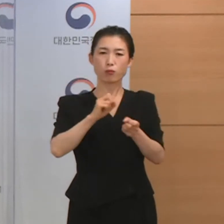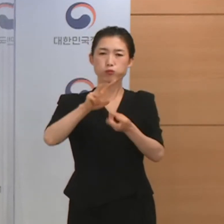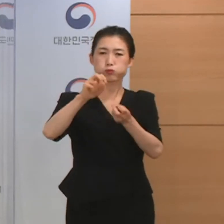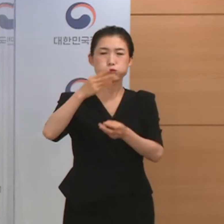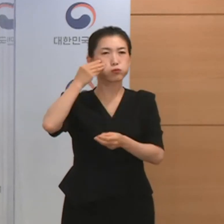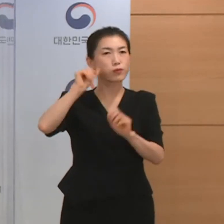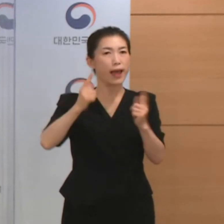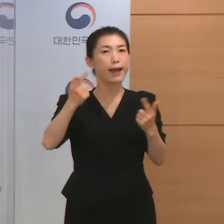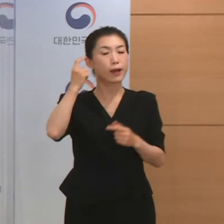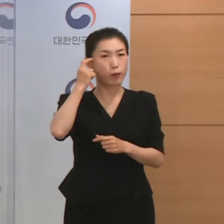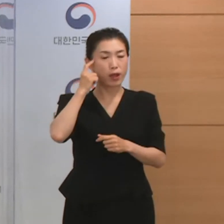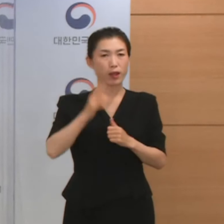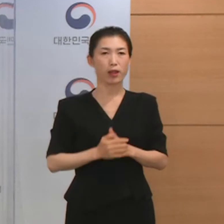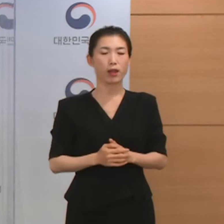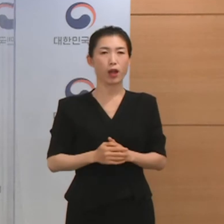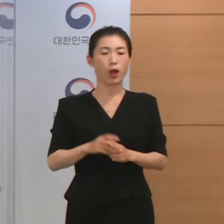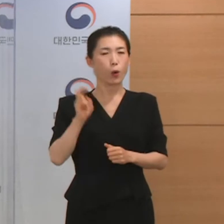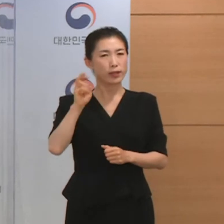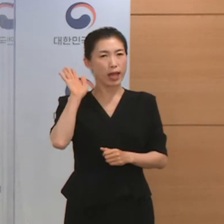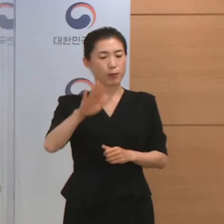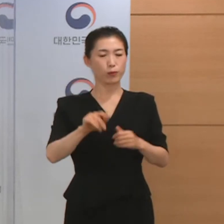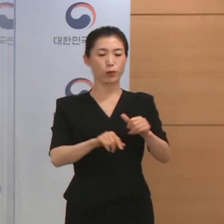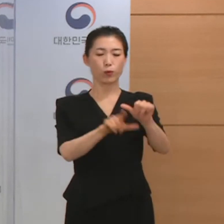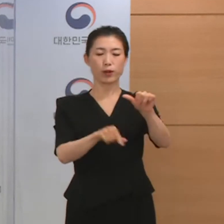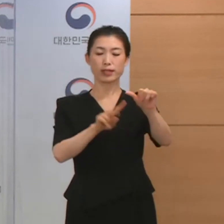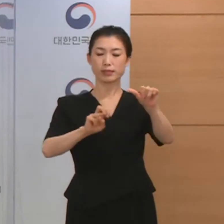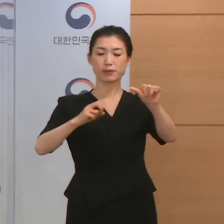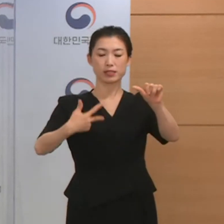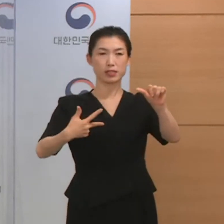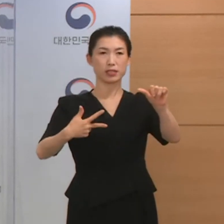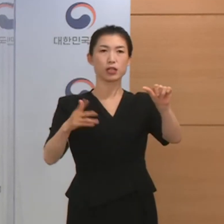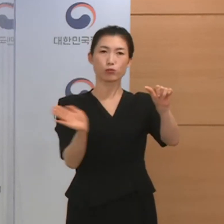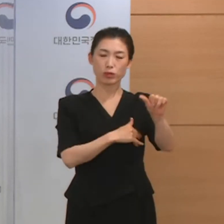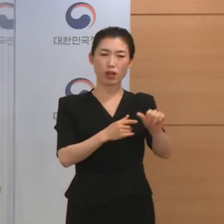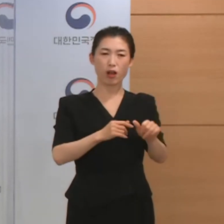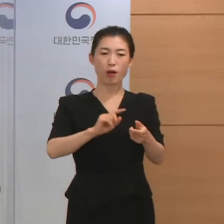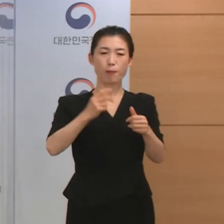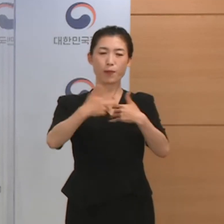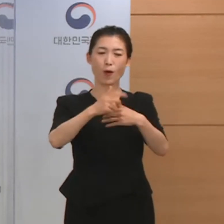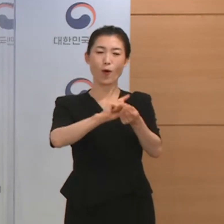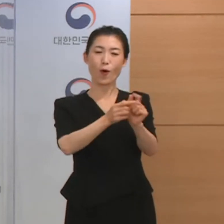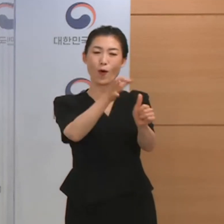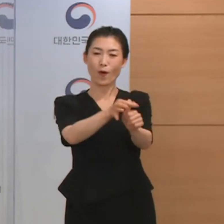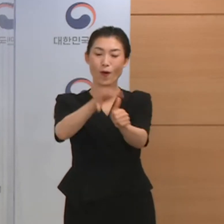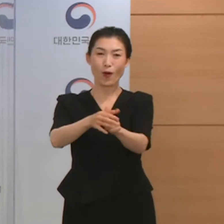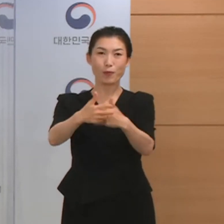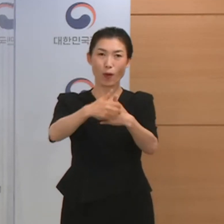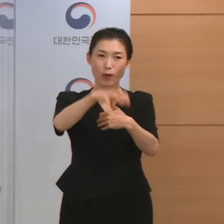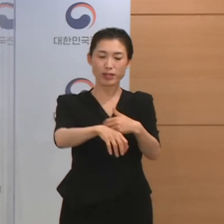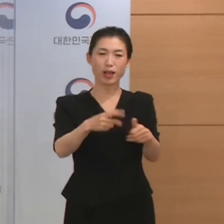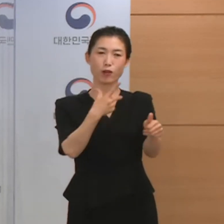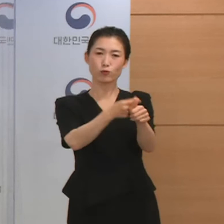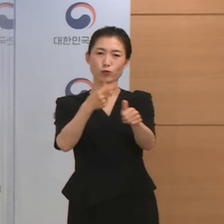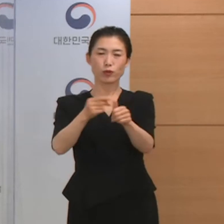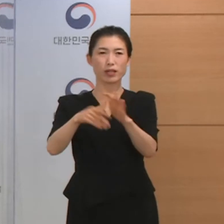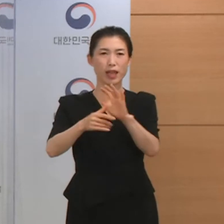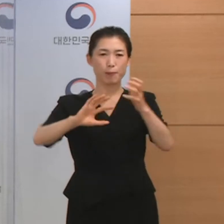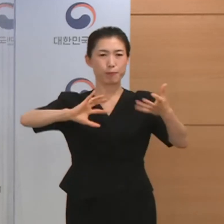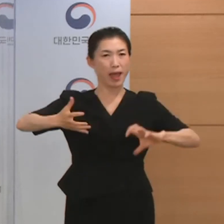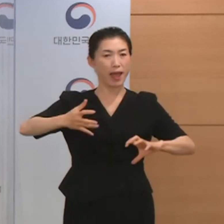않는다면 27일부터 실시되는 위탁 의료기관에서의 예방접종은 어떤 영향을 미치게 되는지